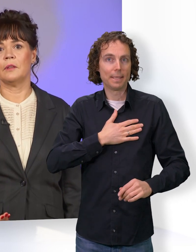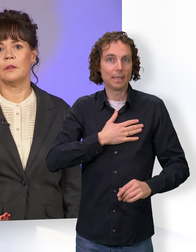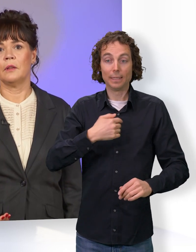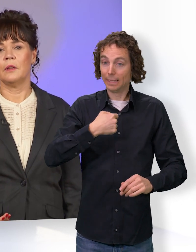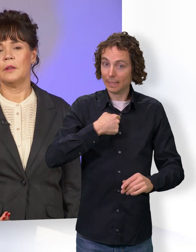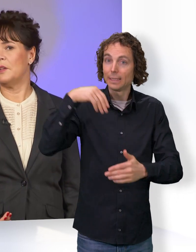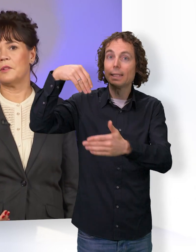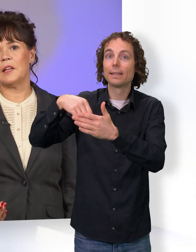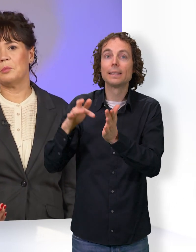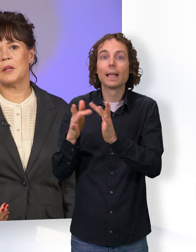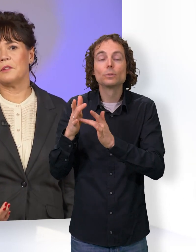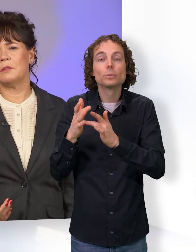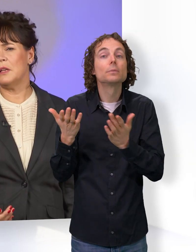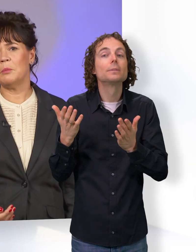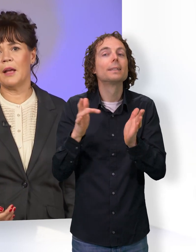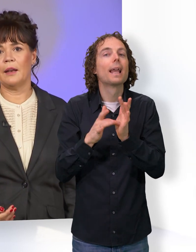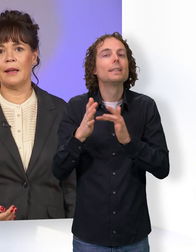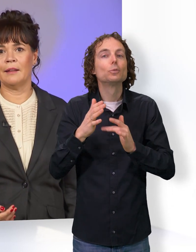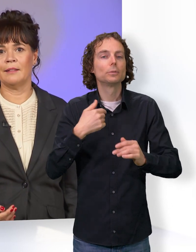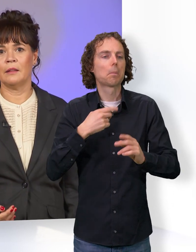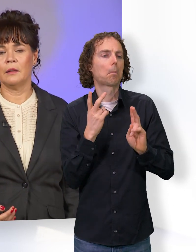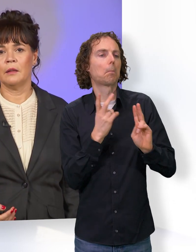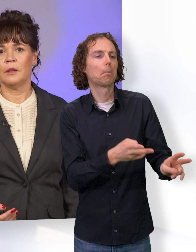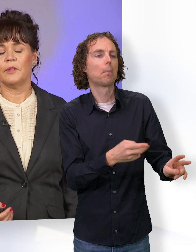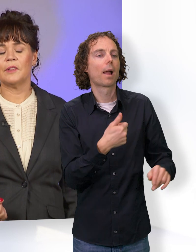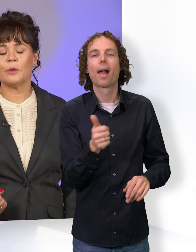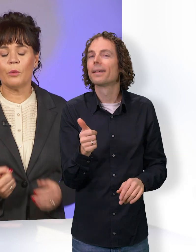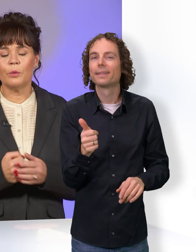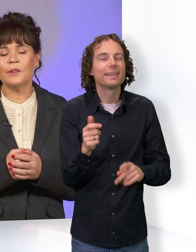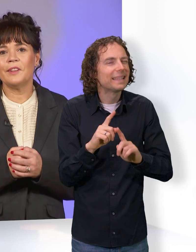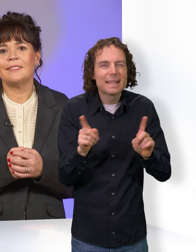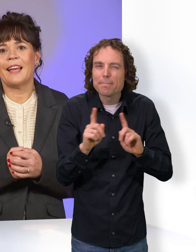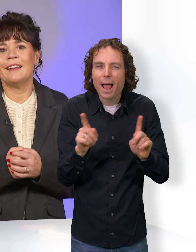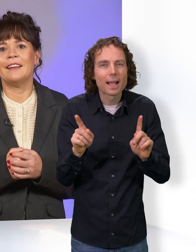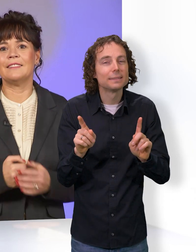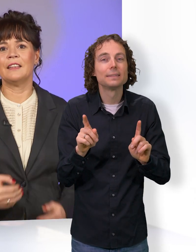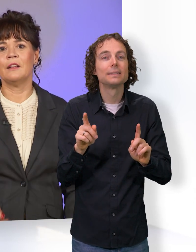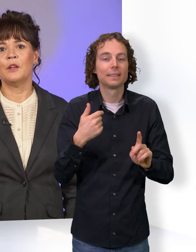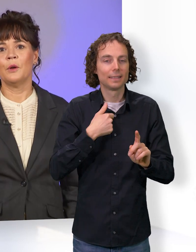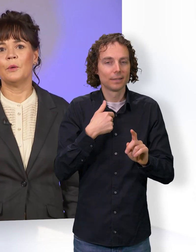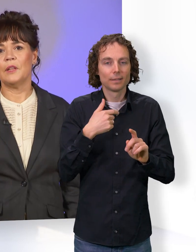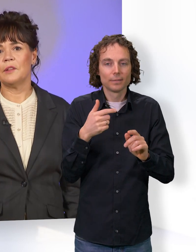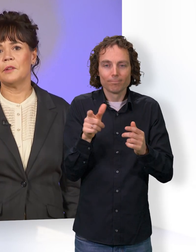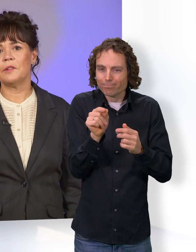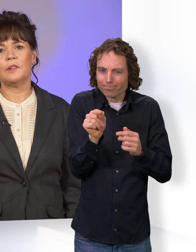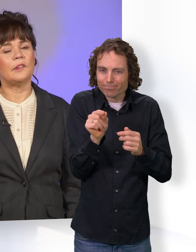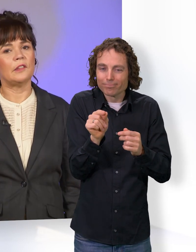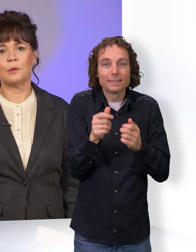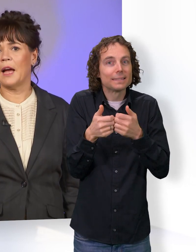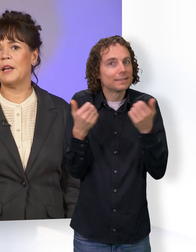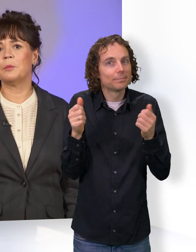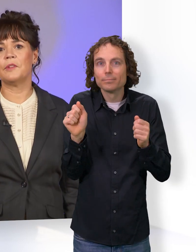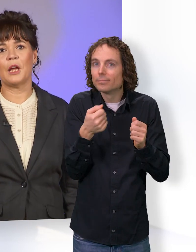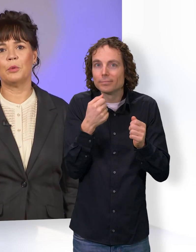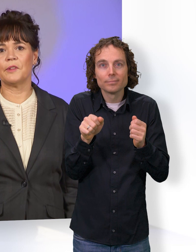Jesus. Jesus lässt mich also nie mehr alleine. Wir sind unzertrennlich und Jesus zieht sich